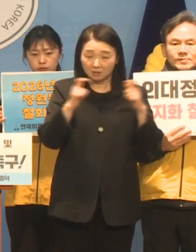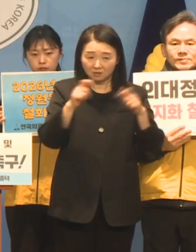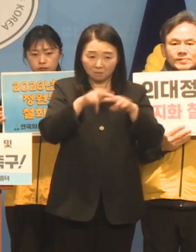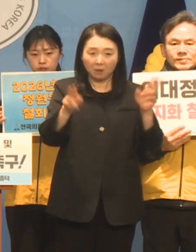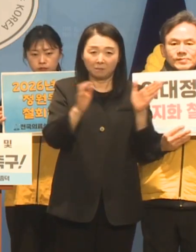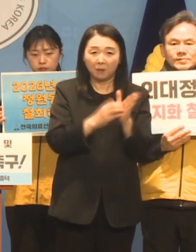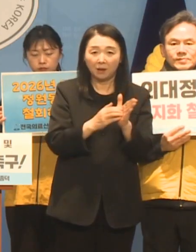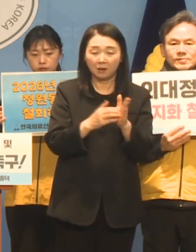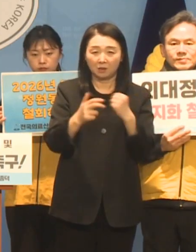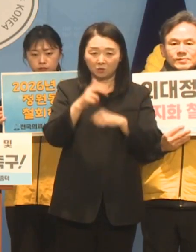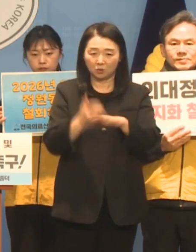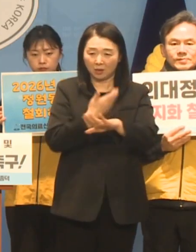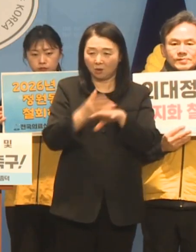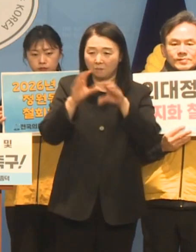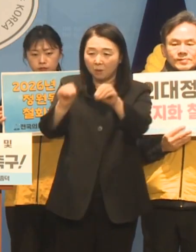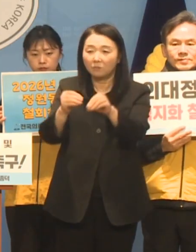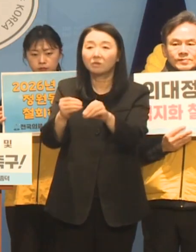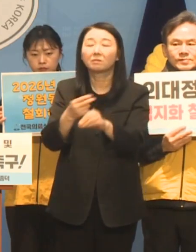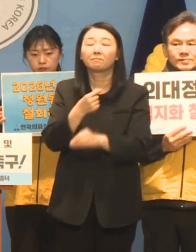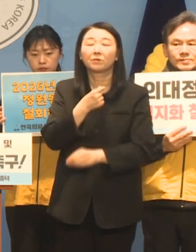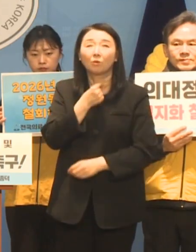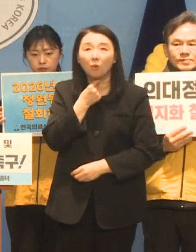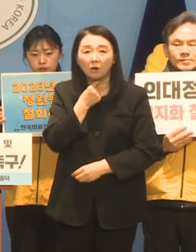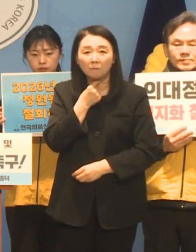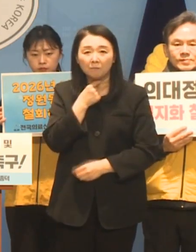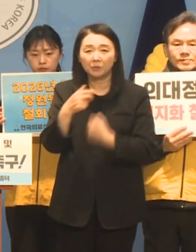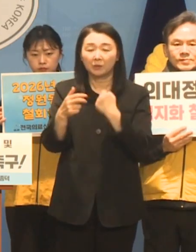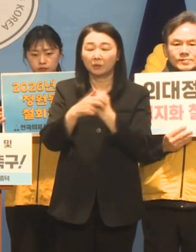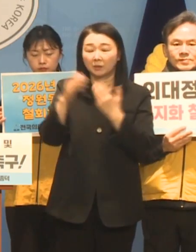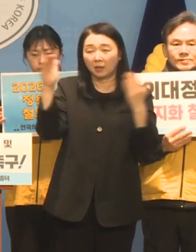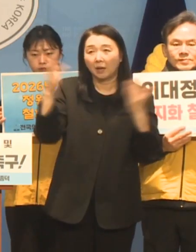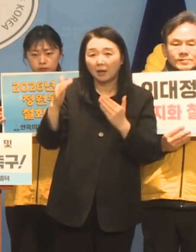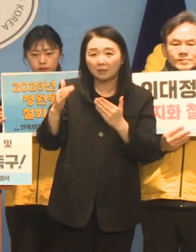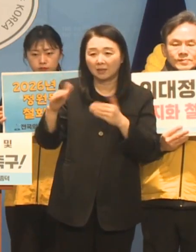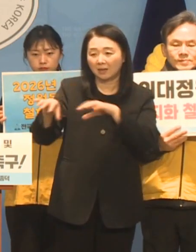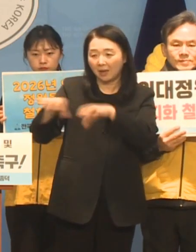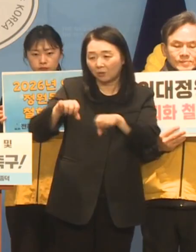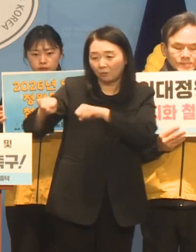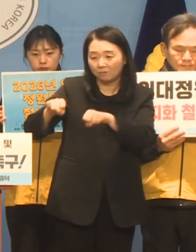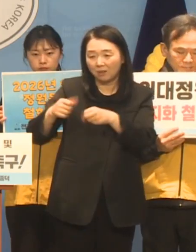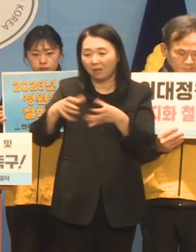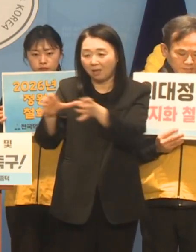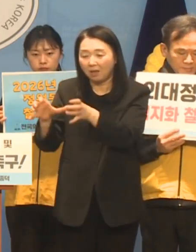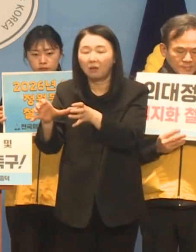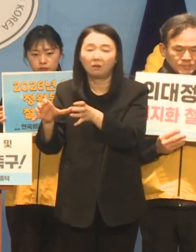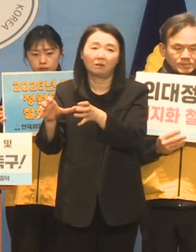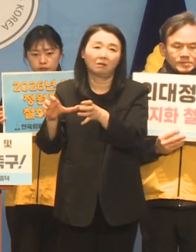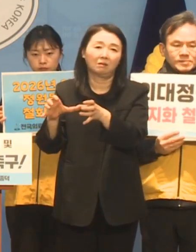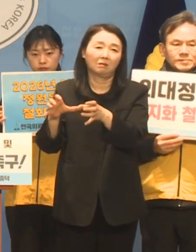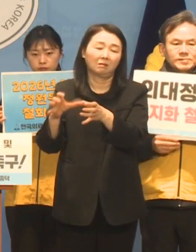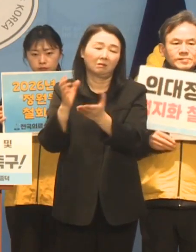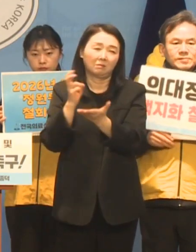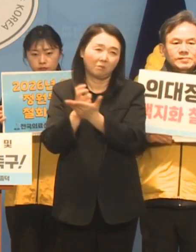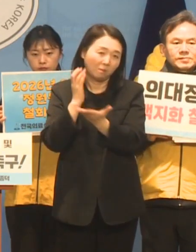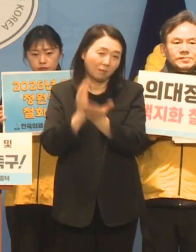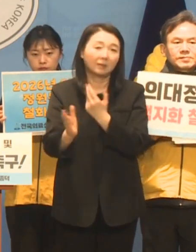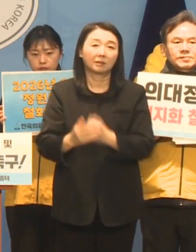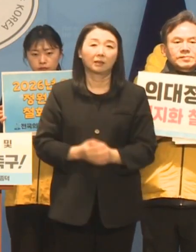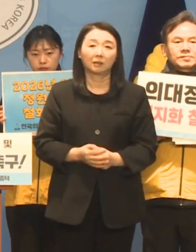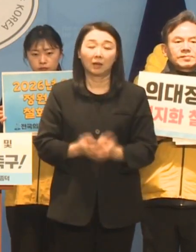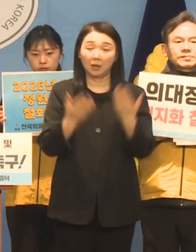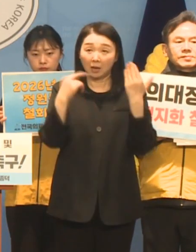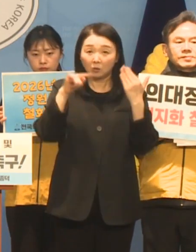의료개혁을 중단시키려는 의대생들의 집단 행동 역시 정당하지 않습니다. 학칙은